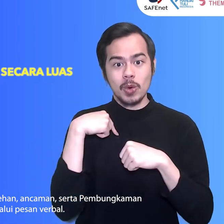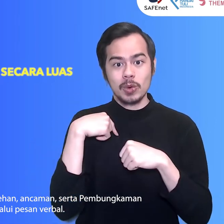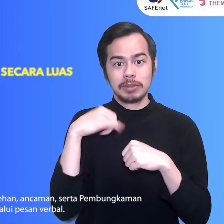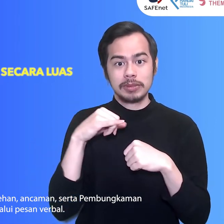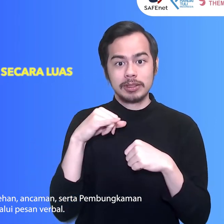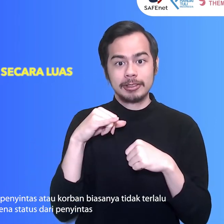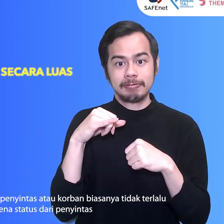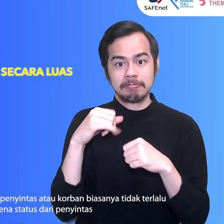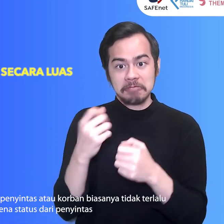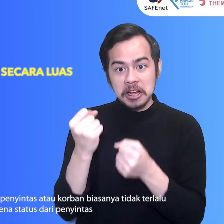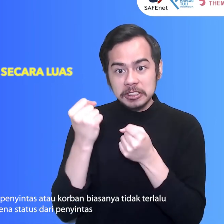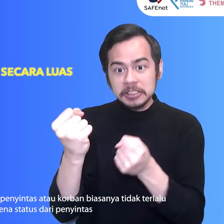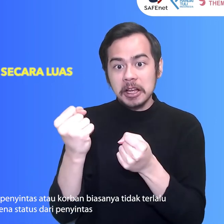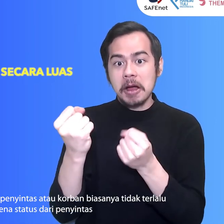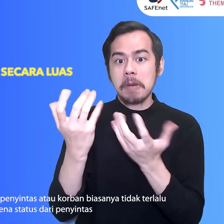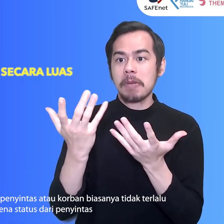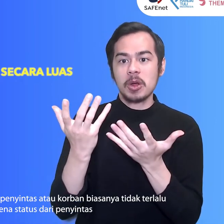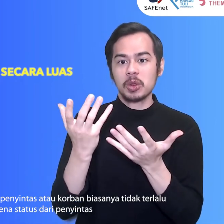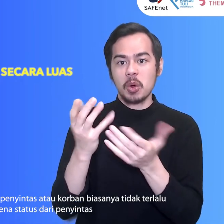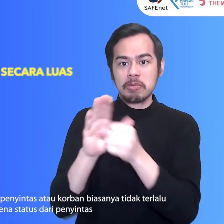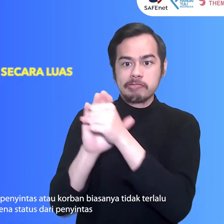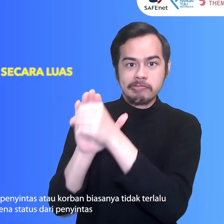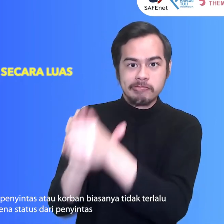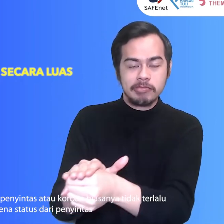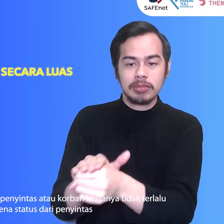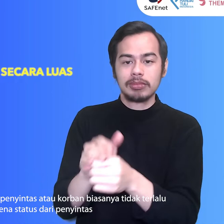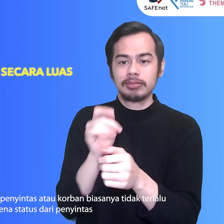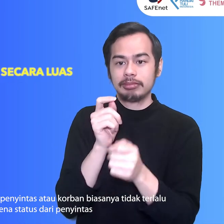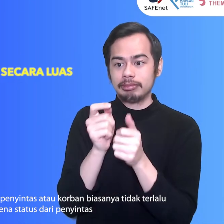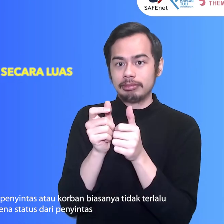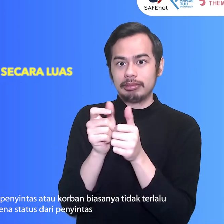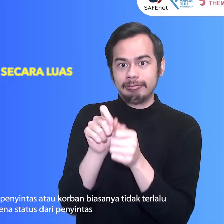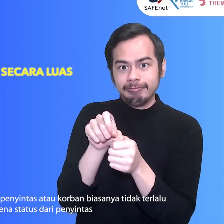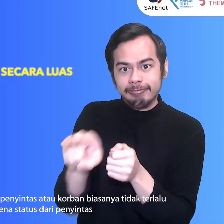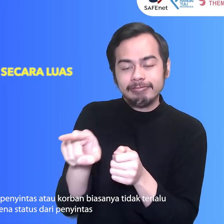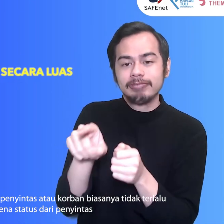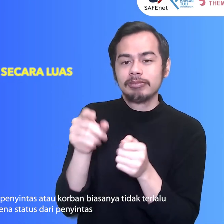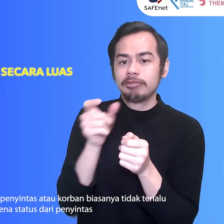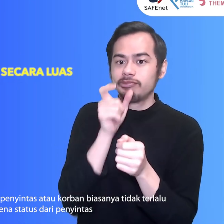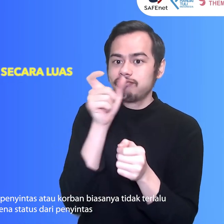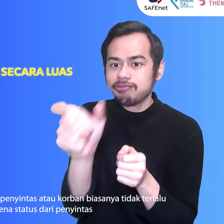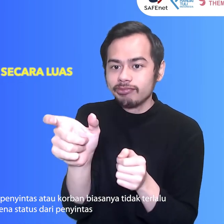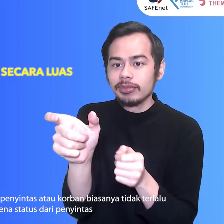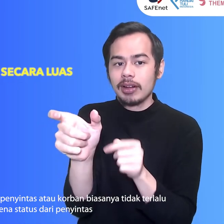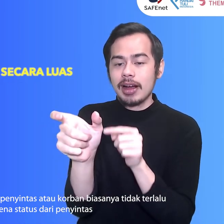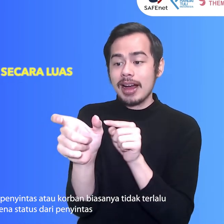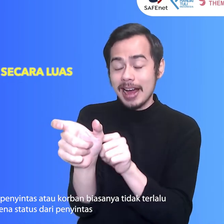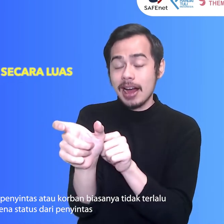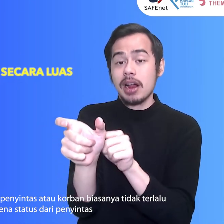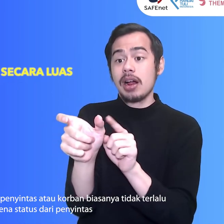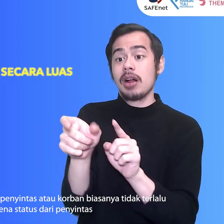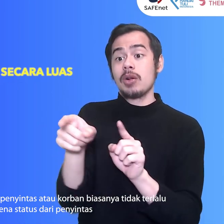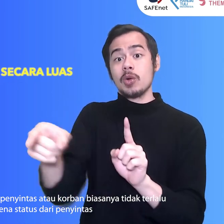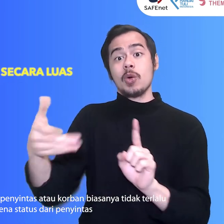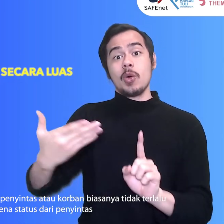penyintas atau korban biasanya tidak terlalu ekstrim karena status dari penyintas atau korban yang bersangkutan